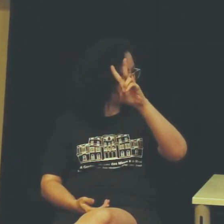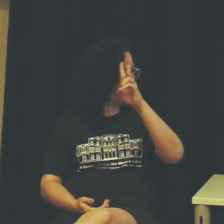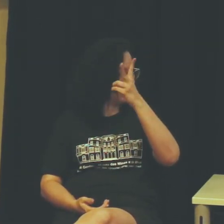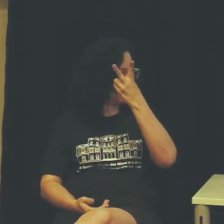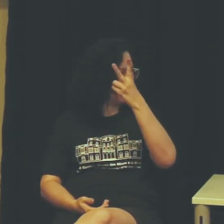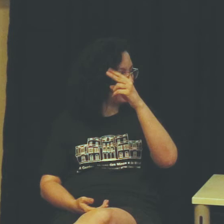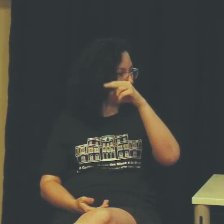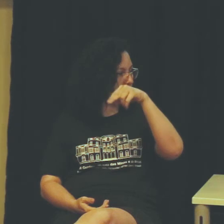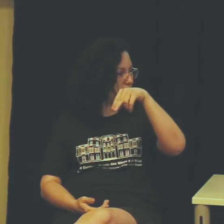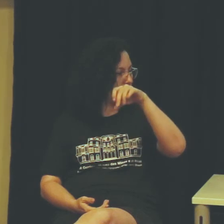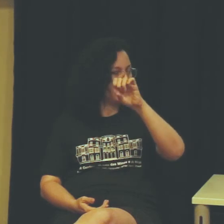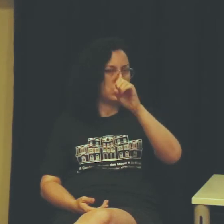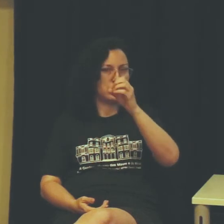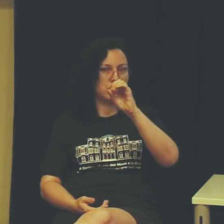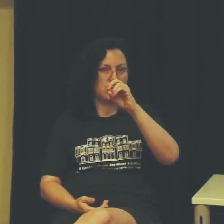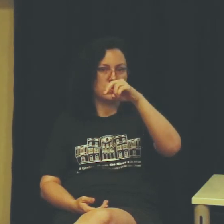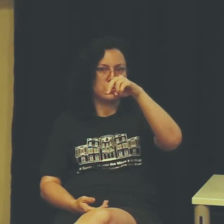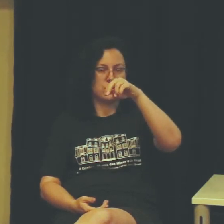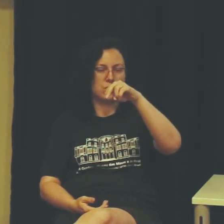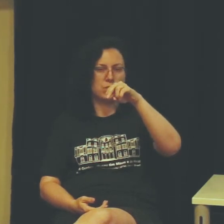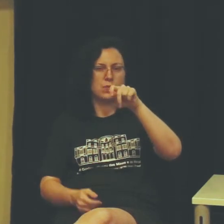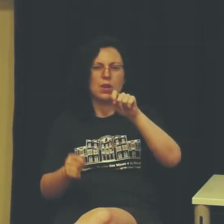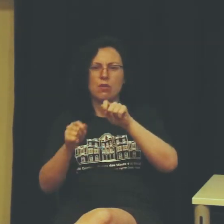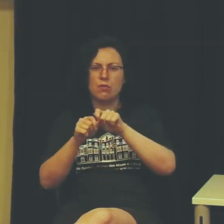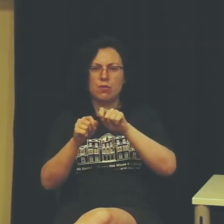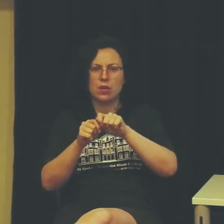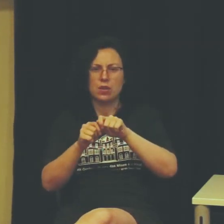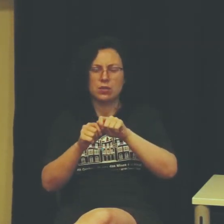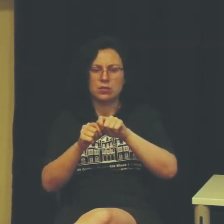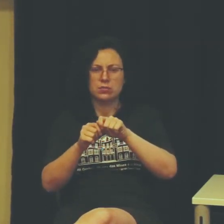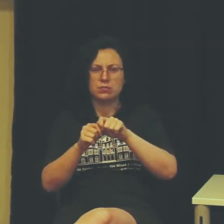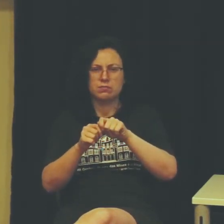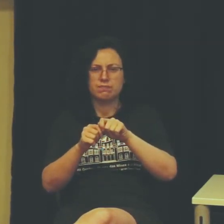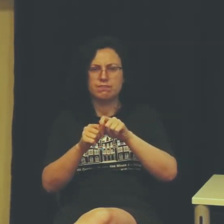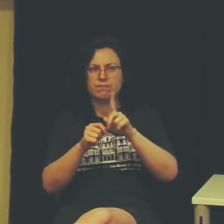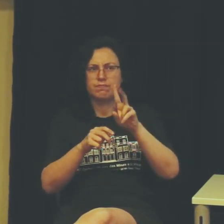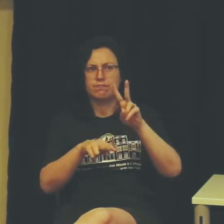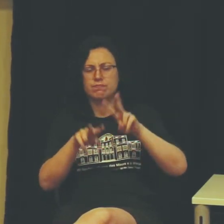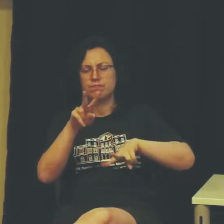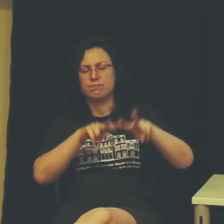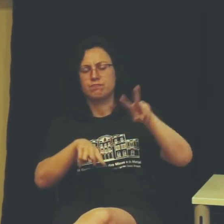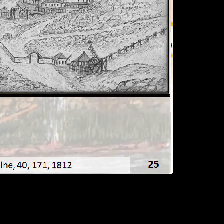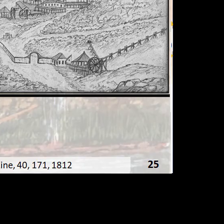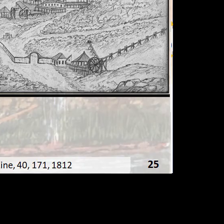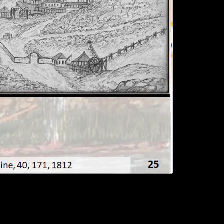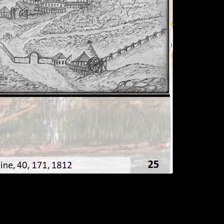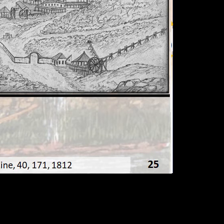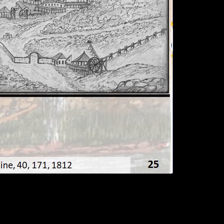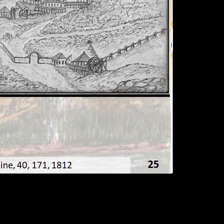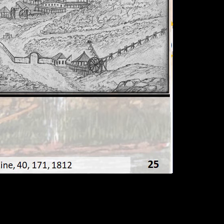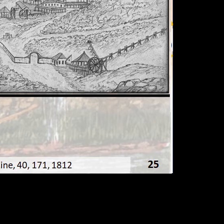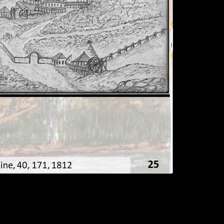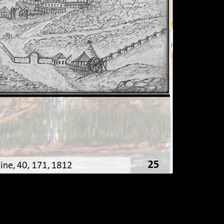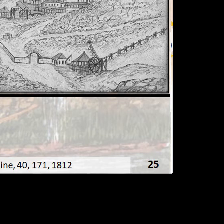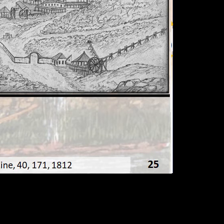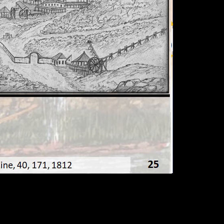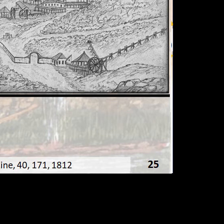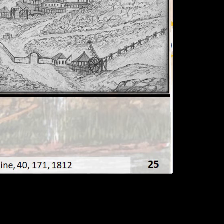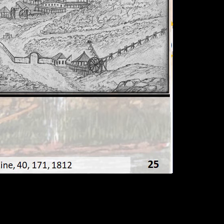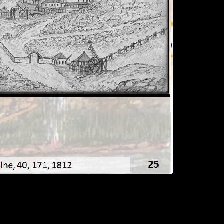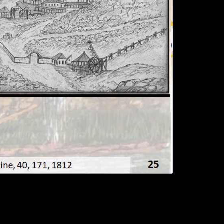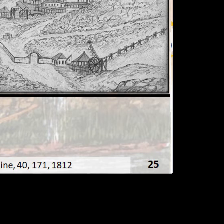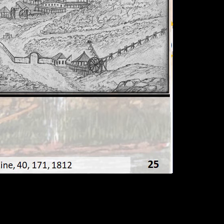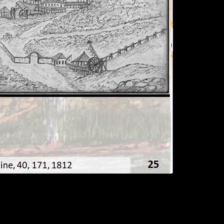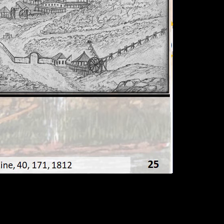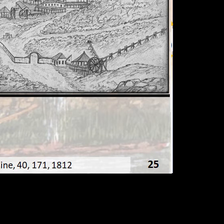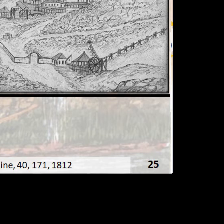que faz, como eu mostrei para vocês, o controle daquele preço do paládio de outros metais preciosos do mundo. Ele recebeu uma